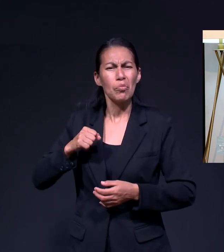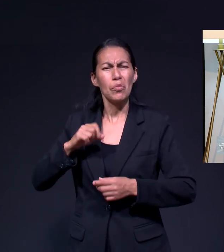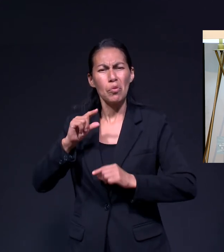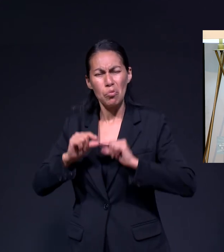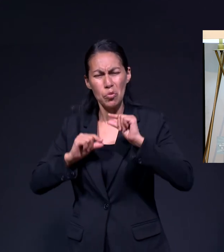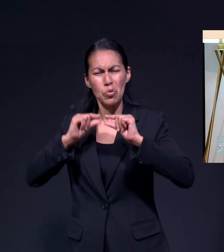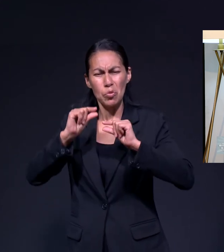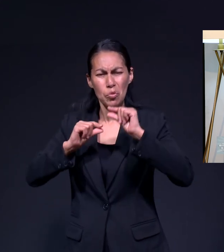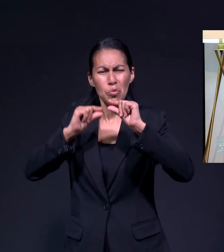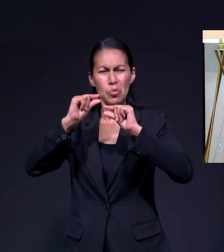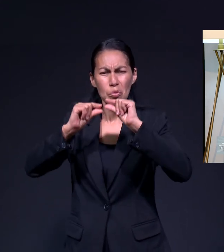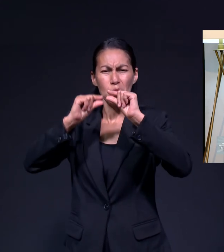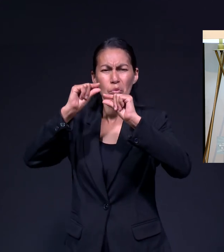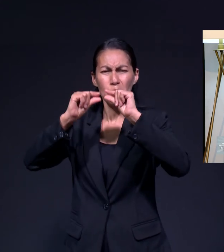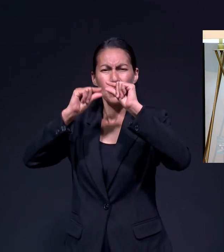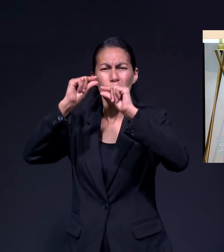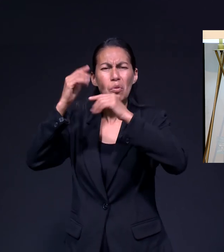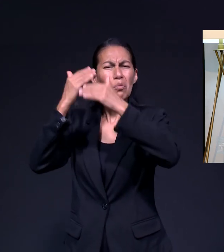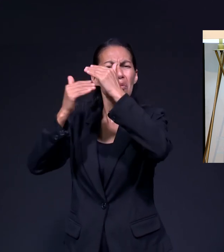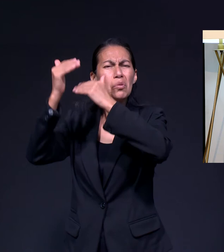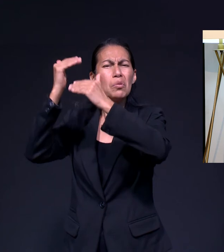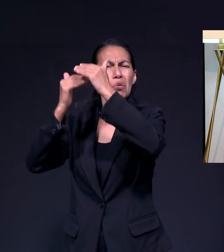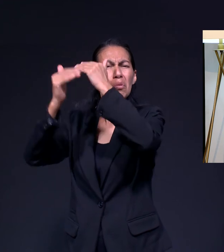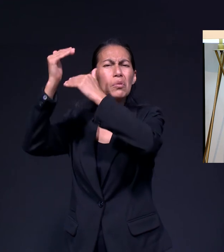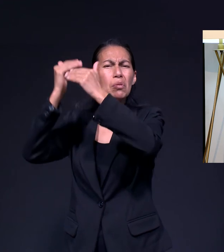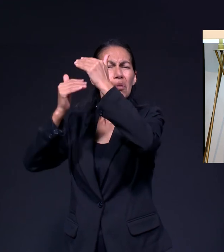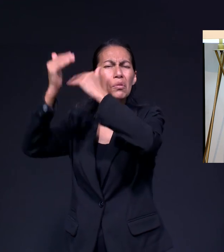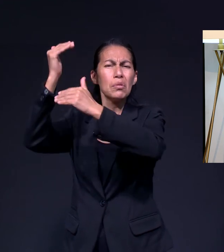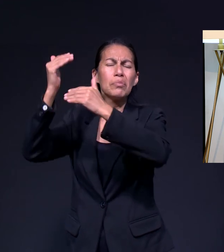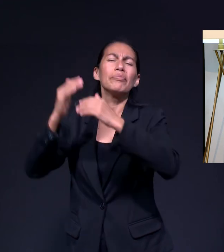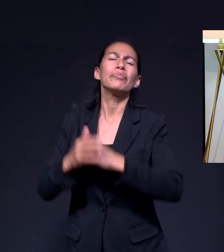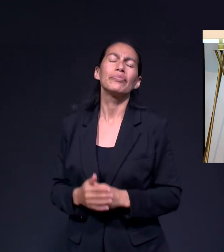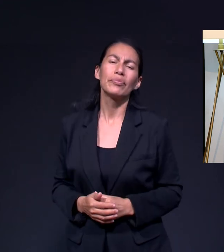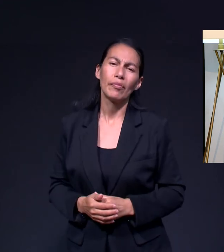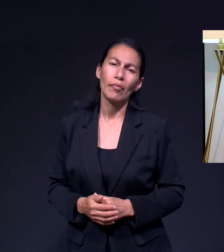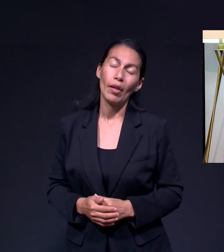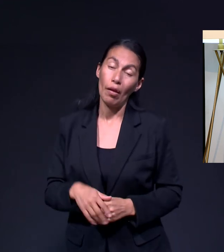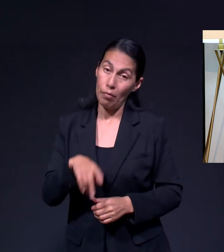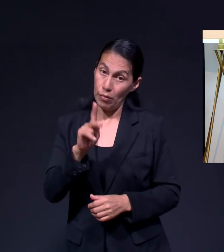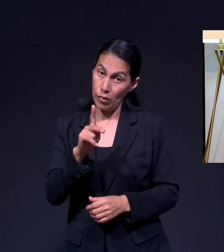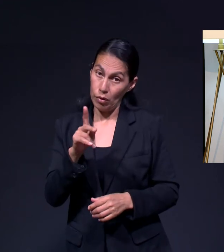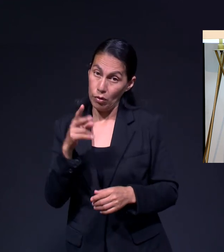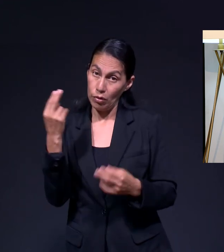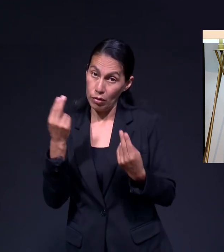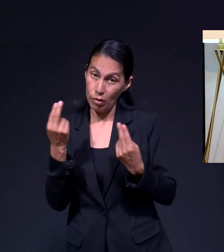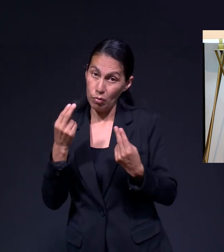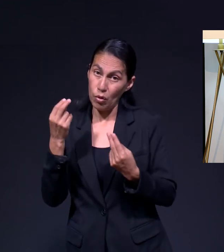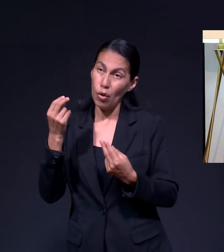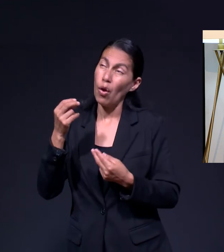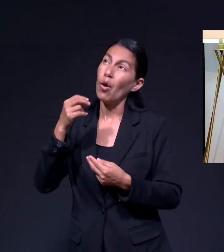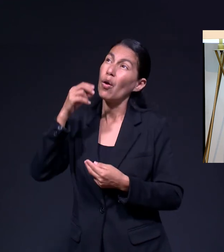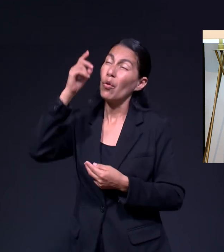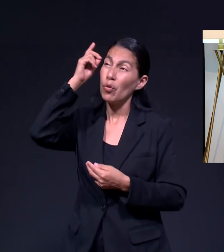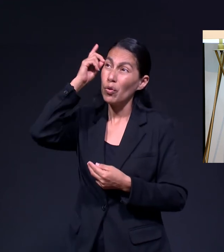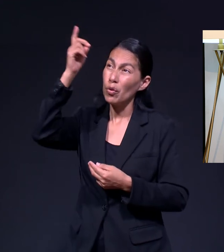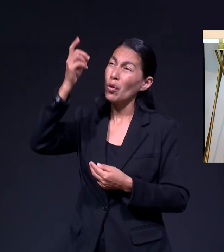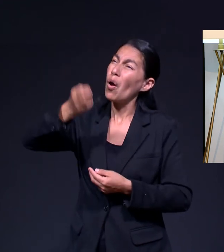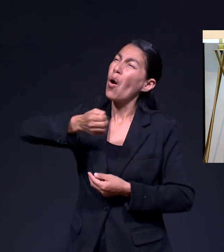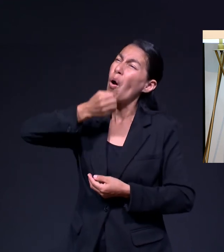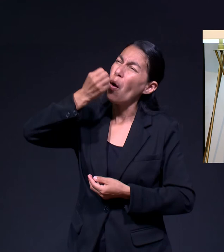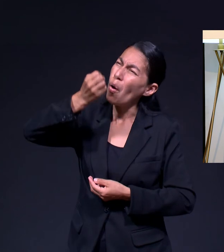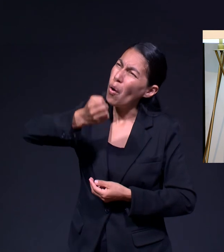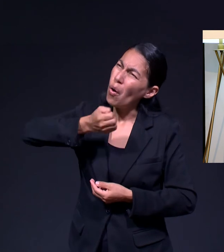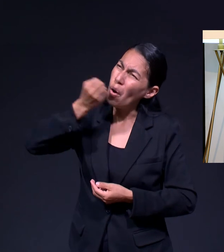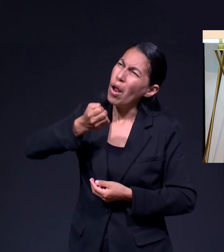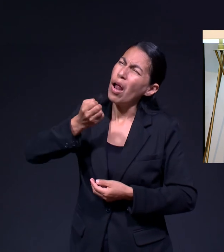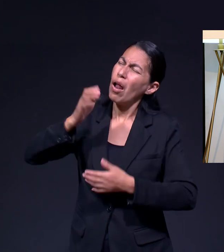pero es todo a través de la oración de fe que se cultiva en la meditación y reflexión de las promesas